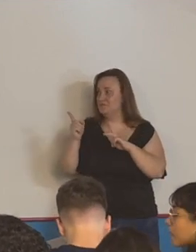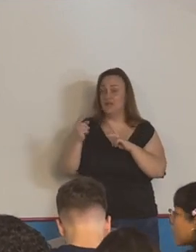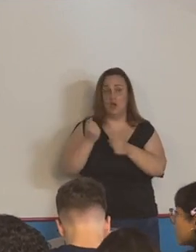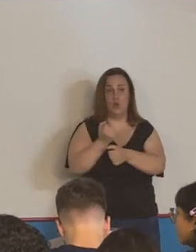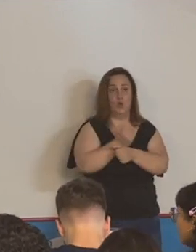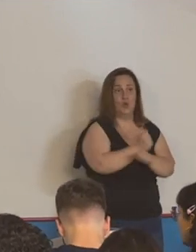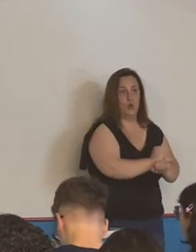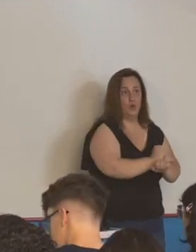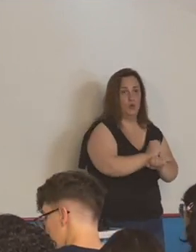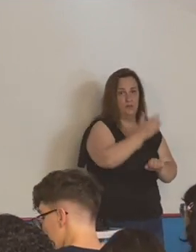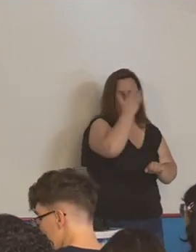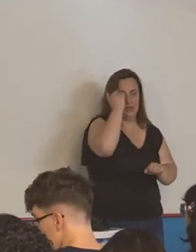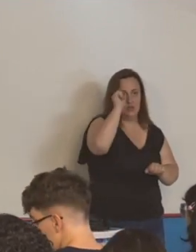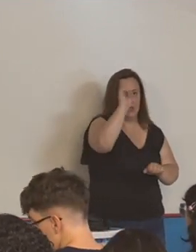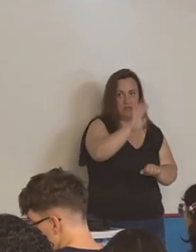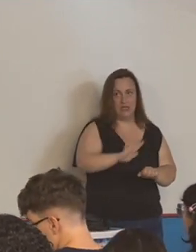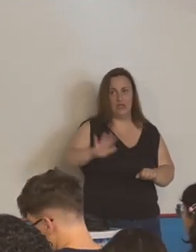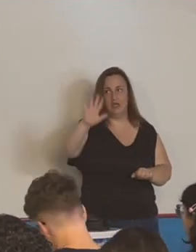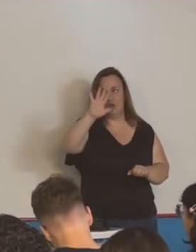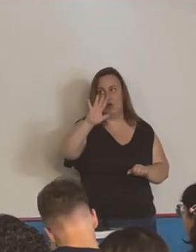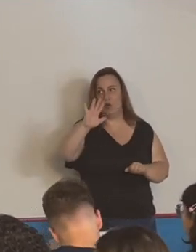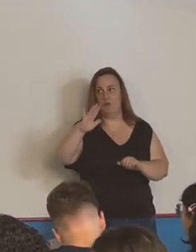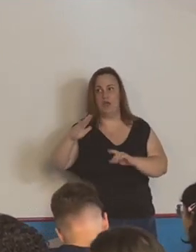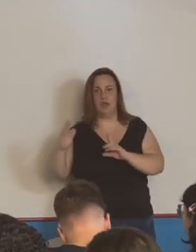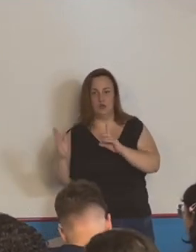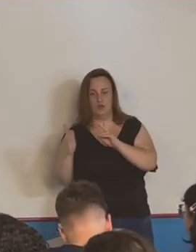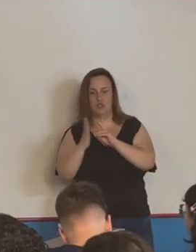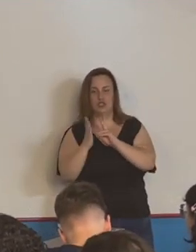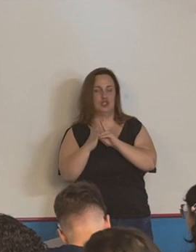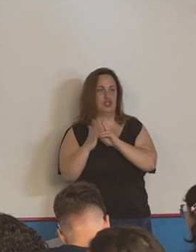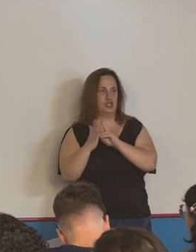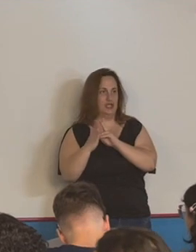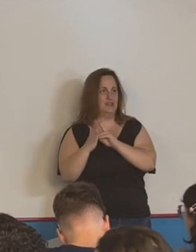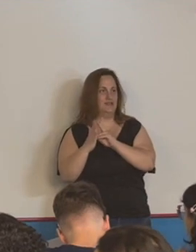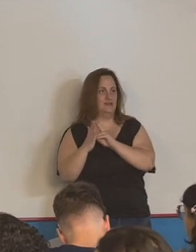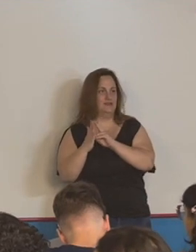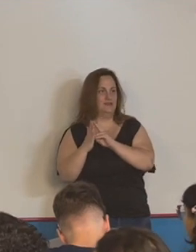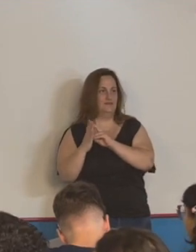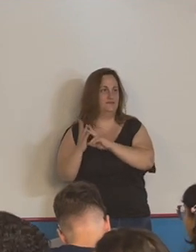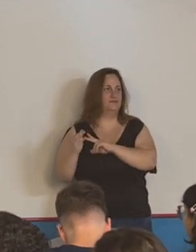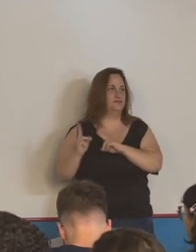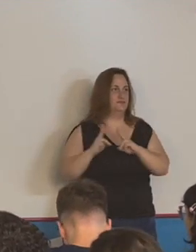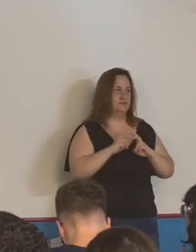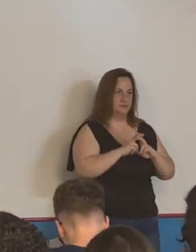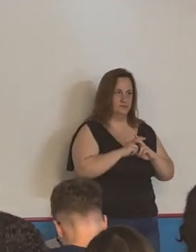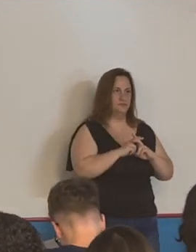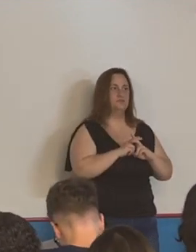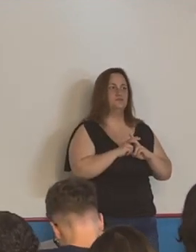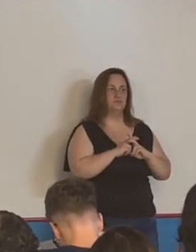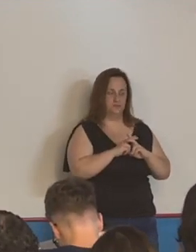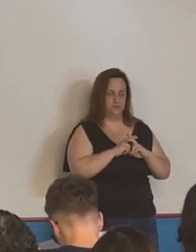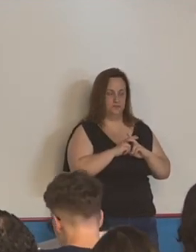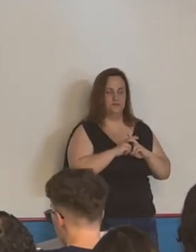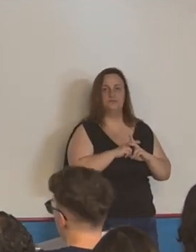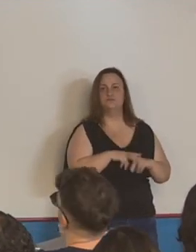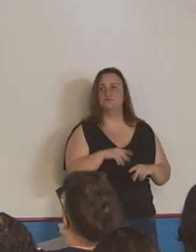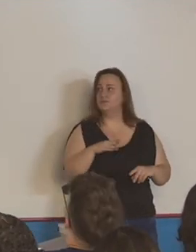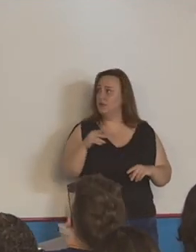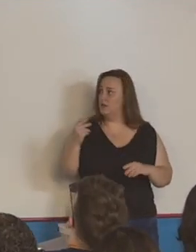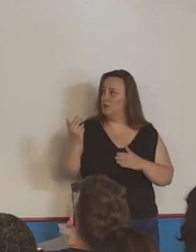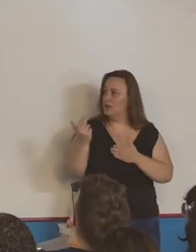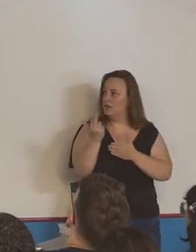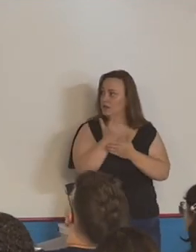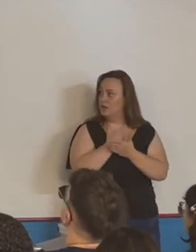os indígenas. Então, e aí que eu fiz, pintei uma pessoa